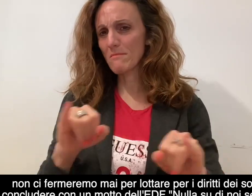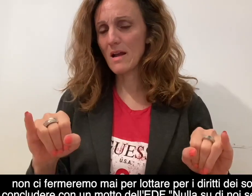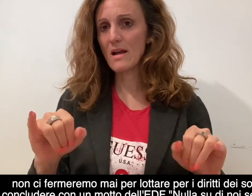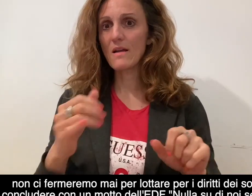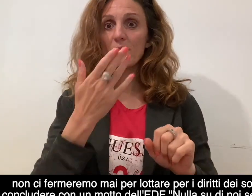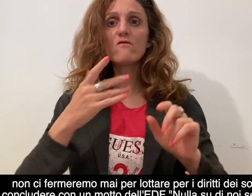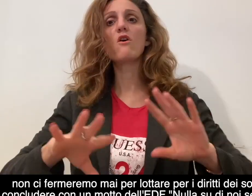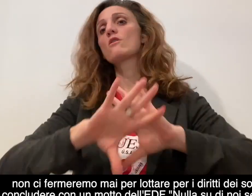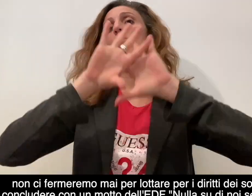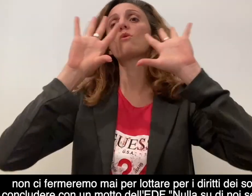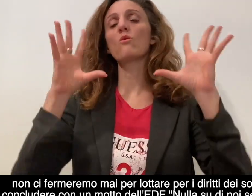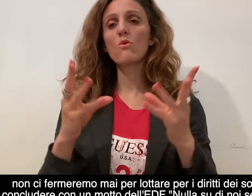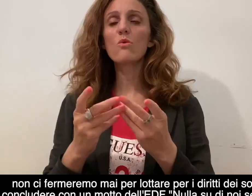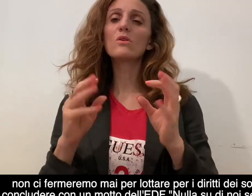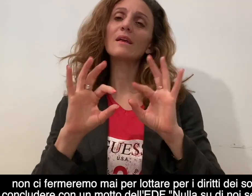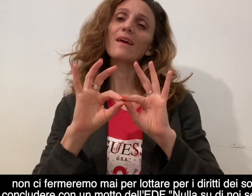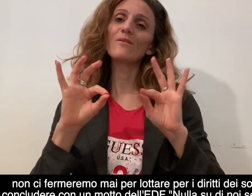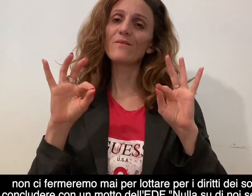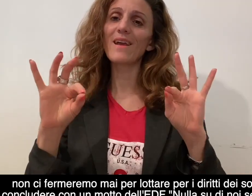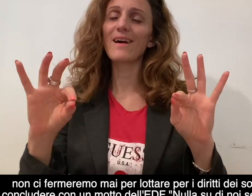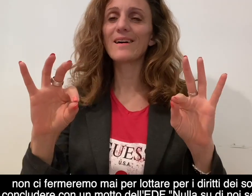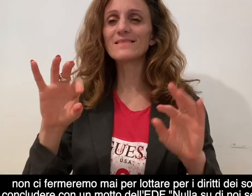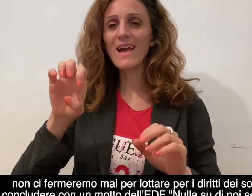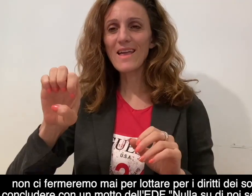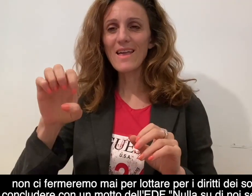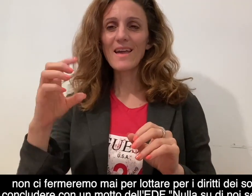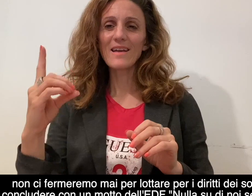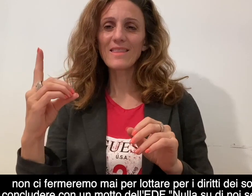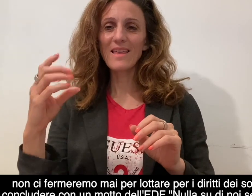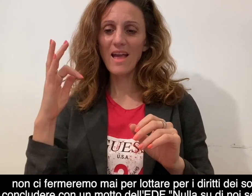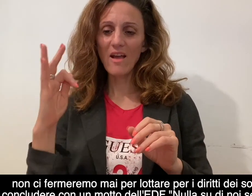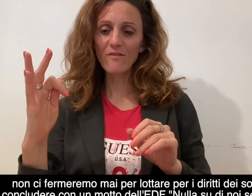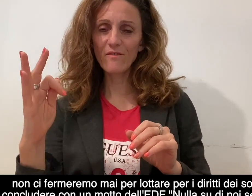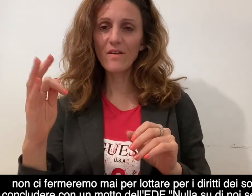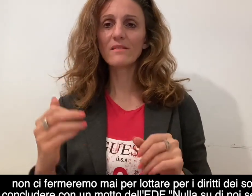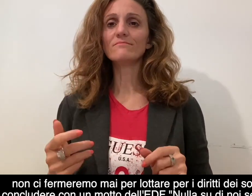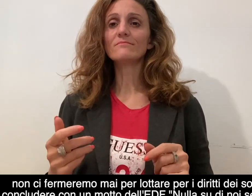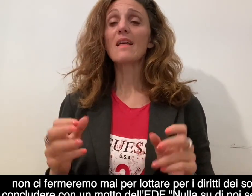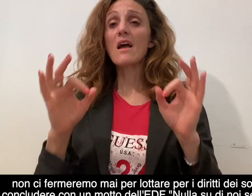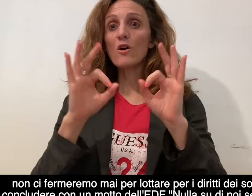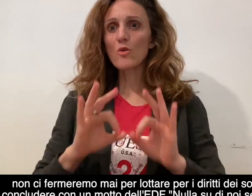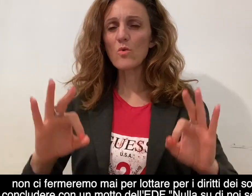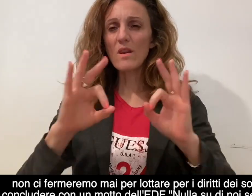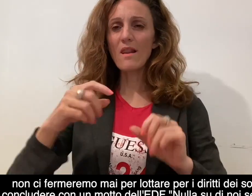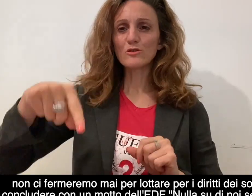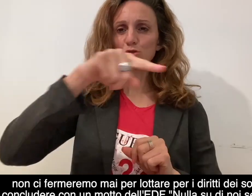vorrei concludere con un motto delle df nulla su di noi senza di